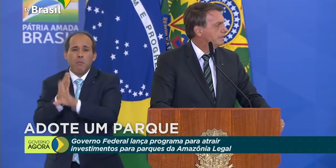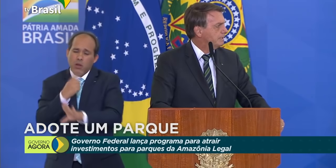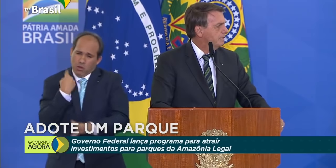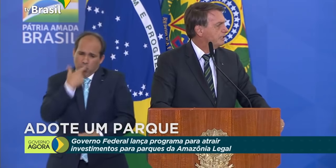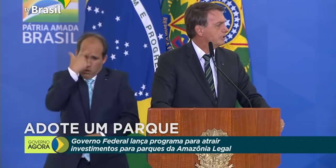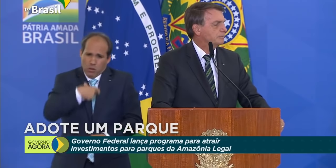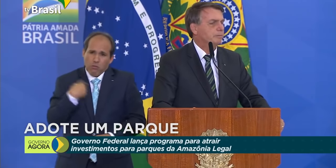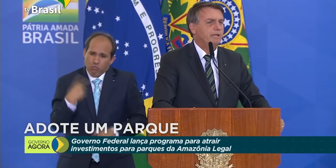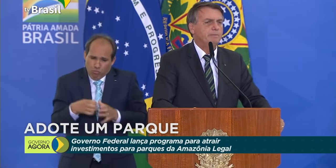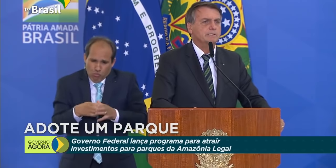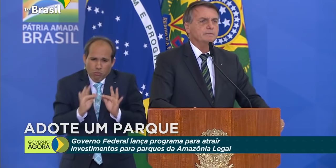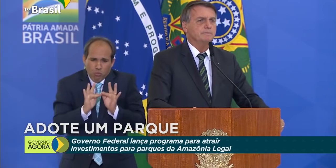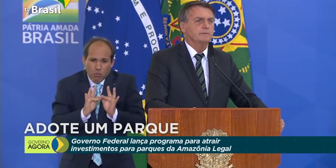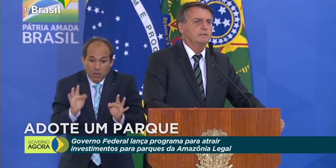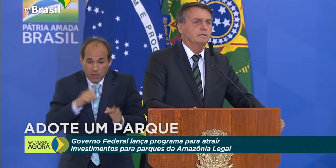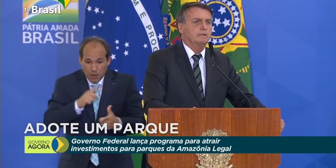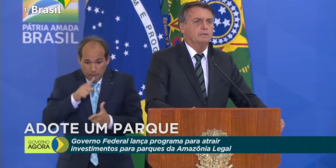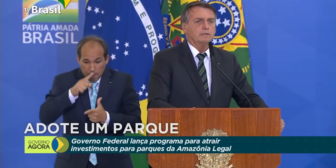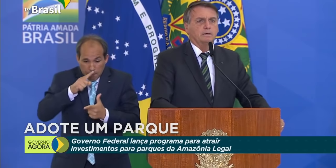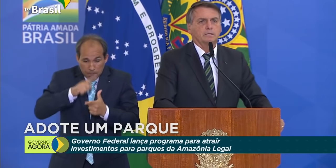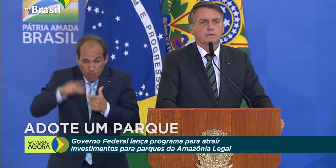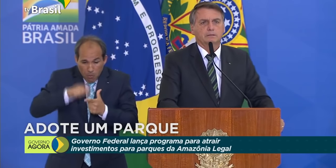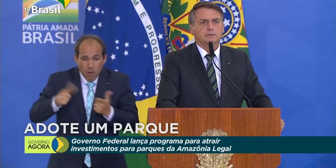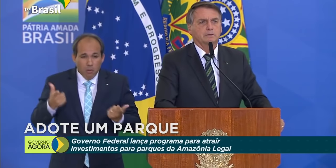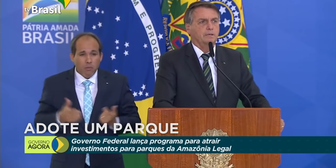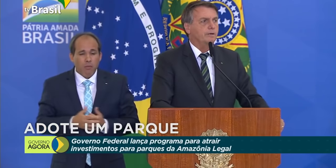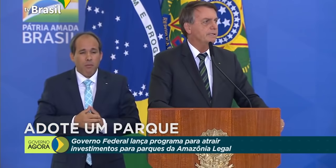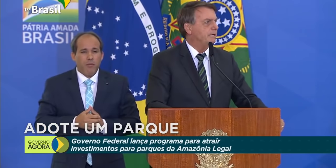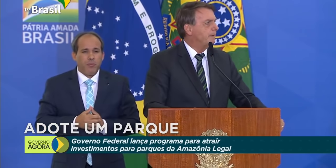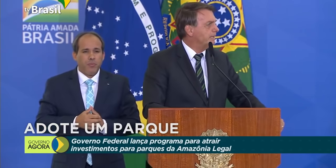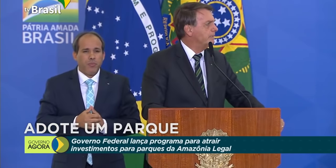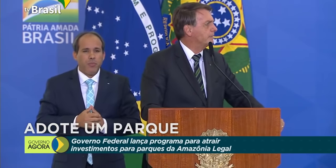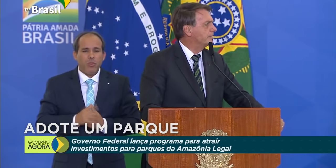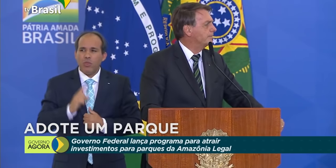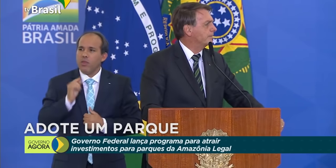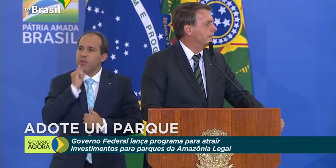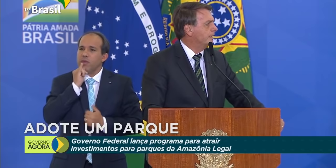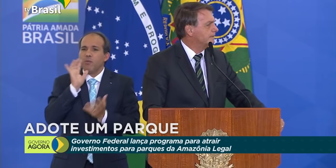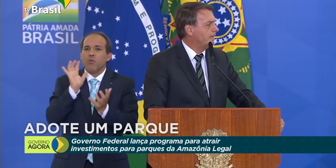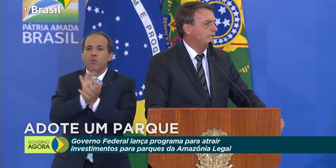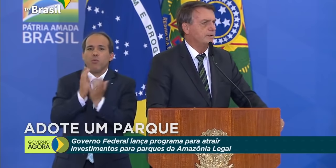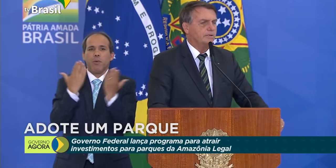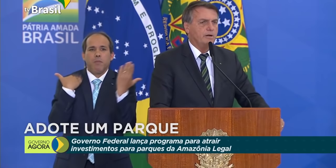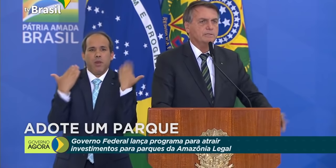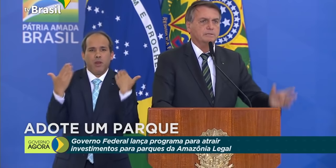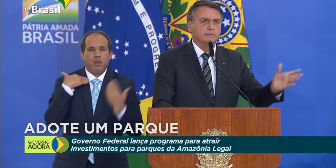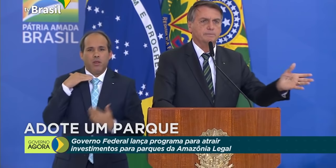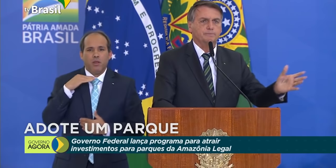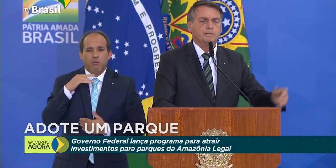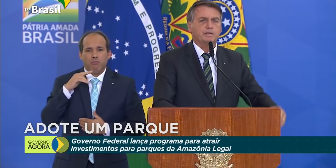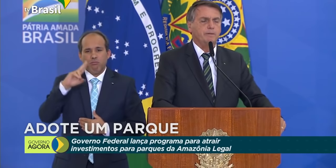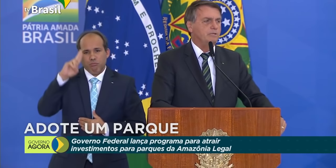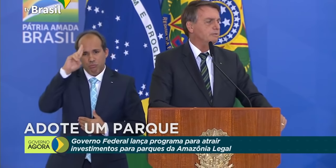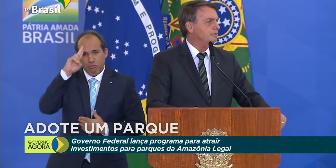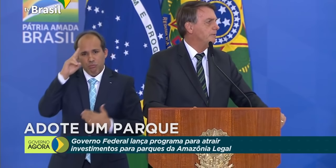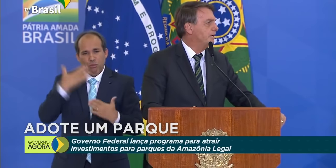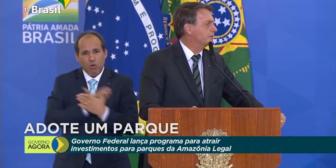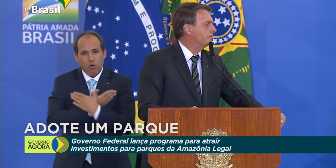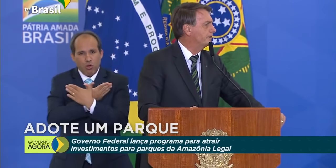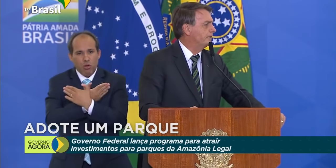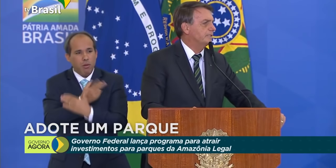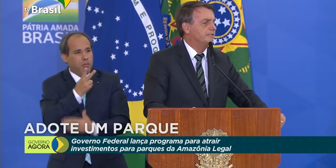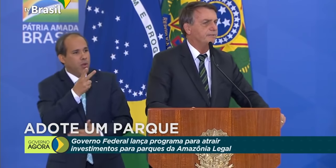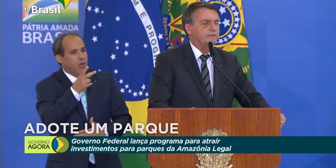e quando existe esse problemas a nossa Marinha exército aeronáutica por